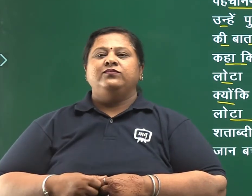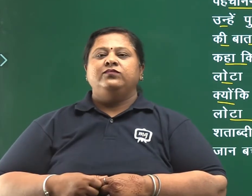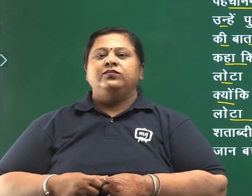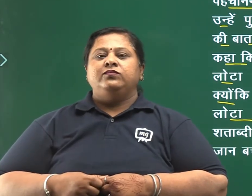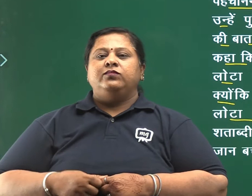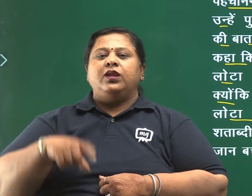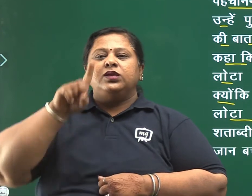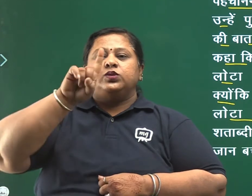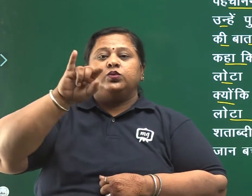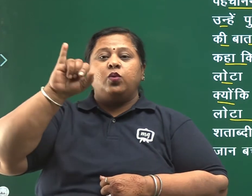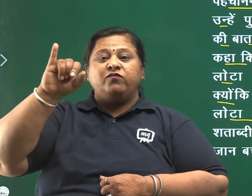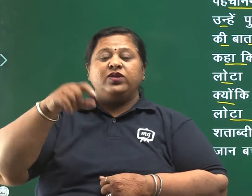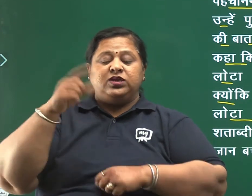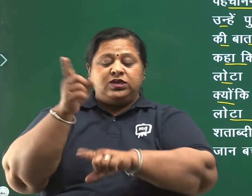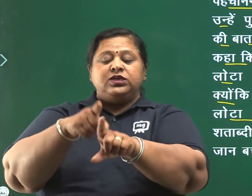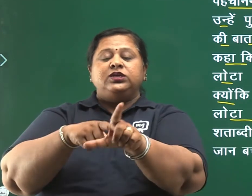16वीं शताब्दी में